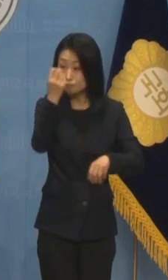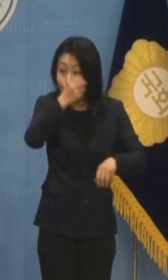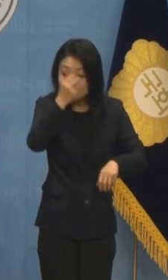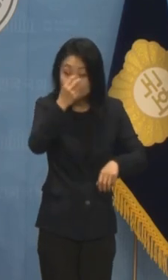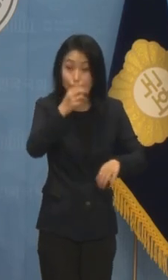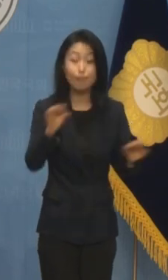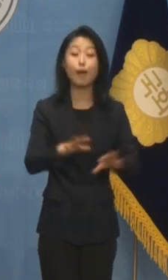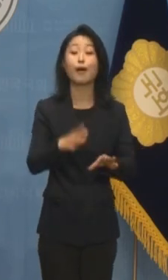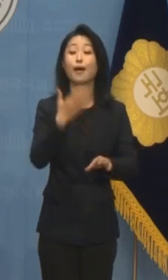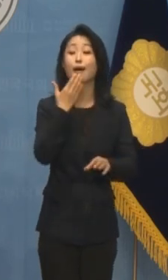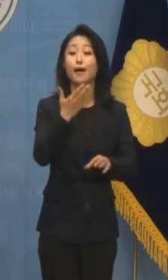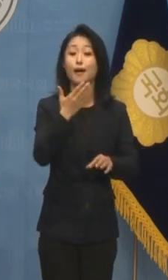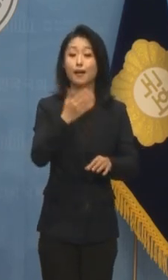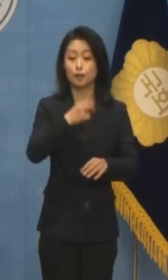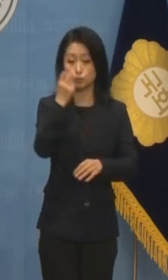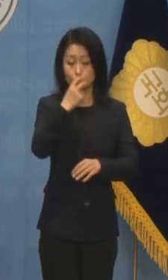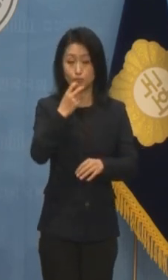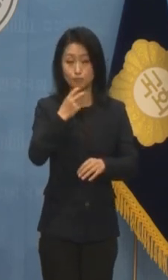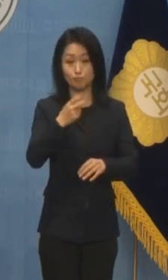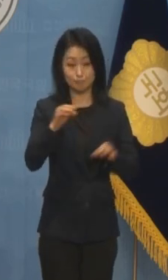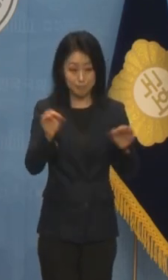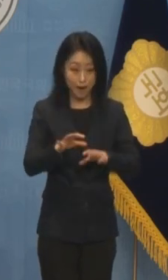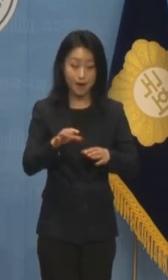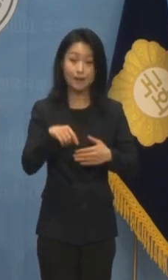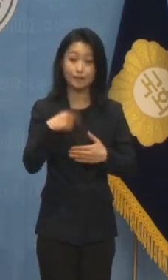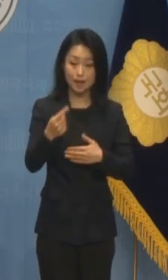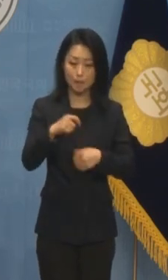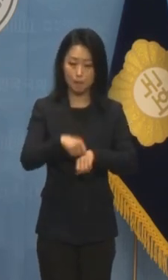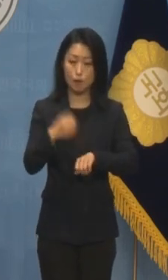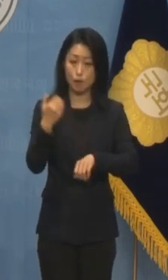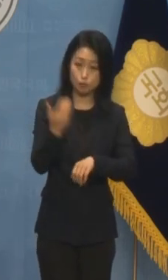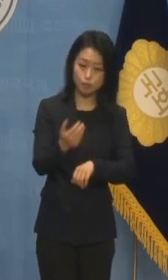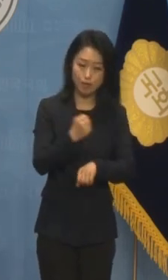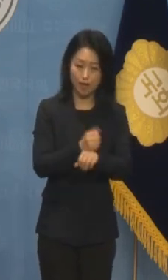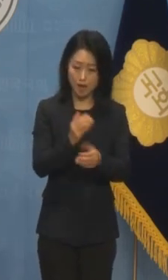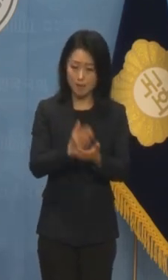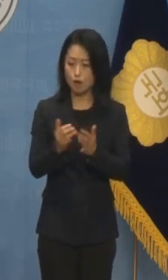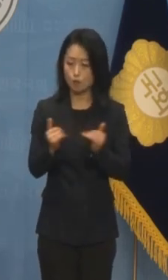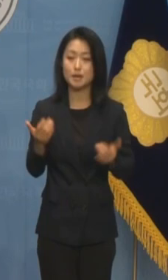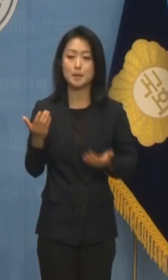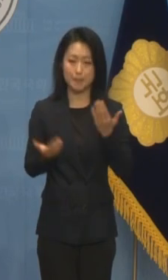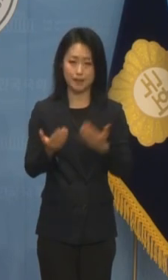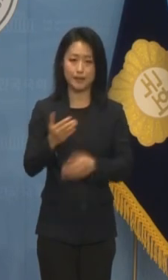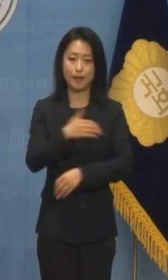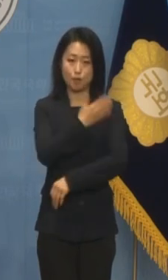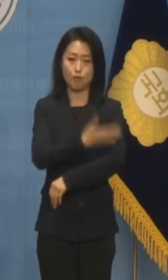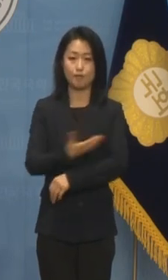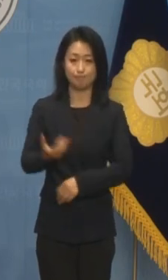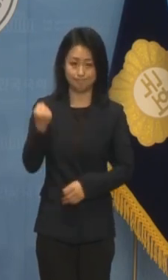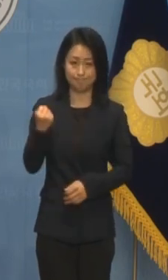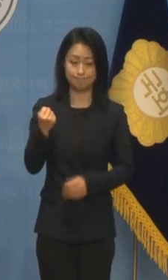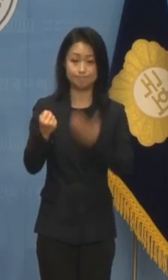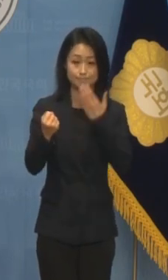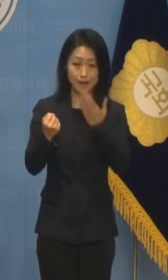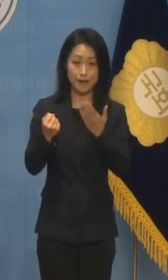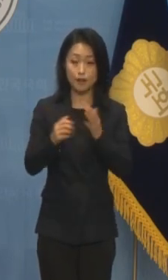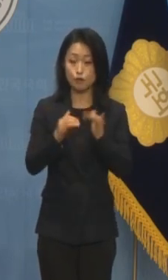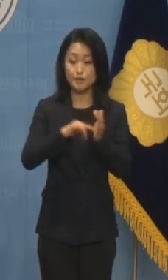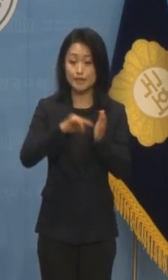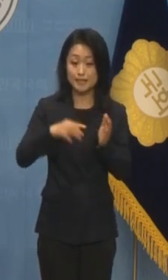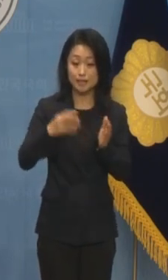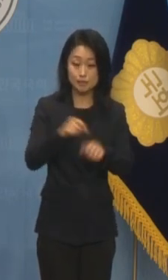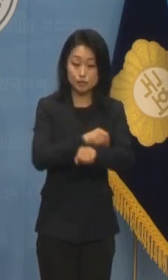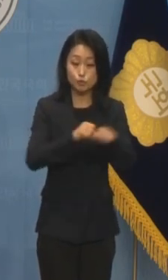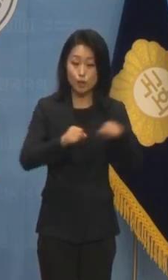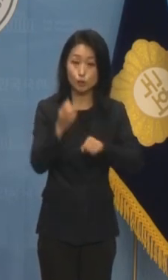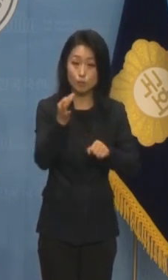아닙니다. 엄정한 처리는 그 다음 문제로 우리 국민들이 판단할 것입니다. 국민의 세금인